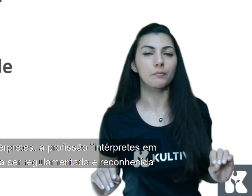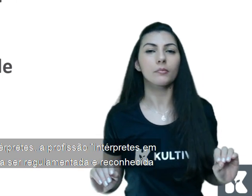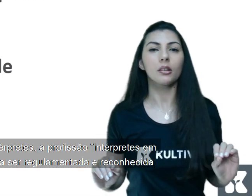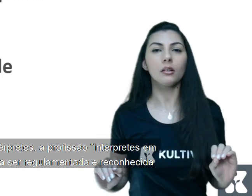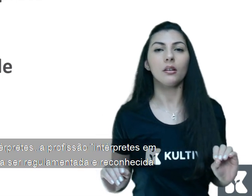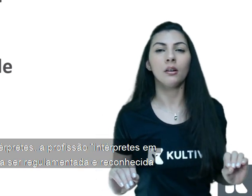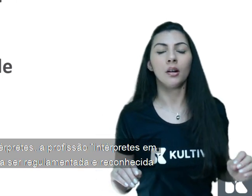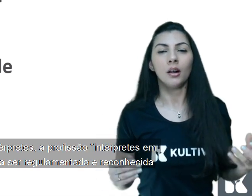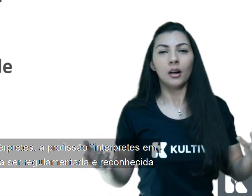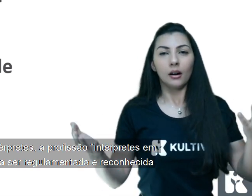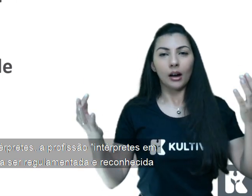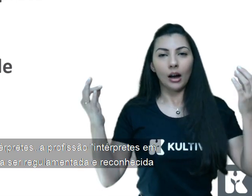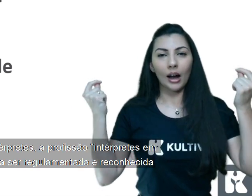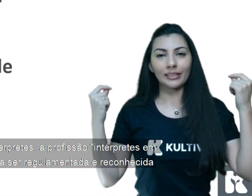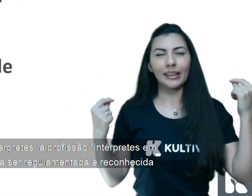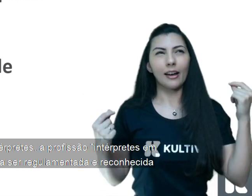seguinte.